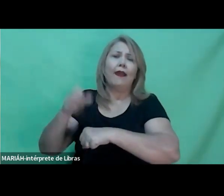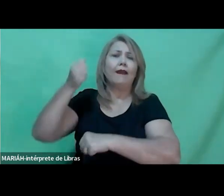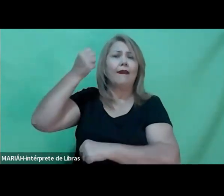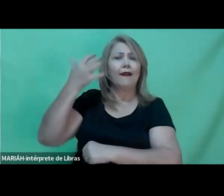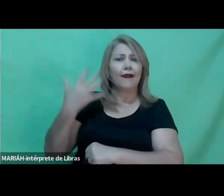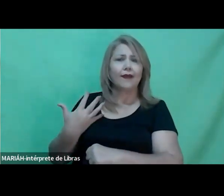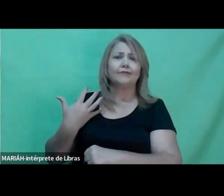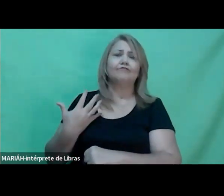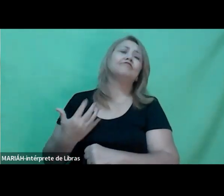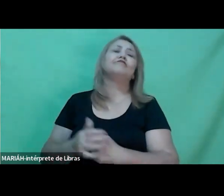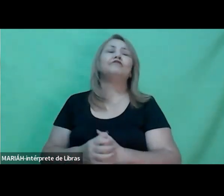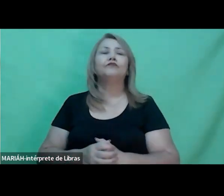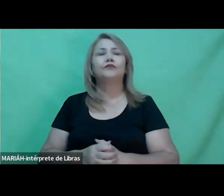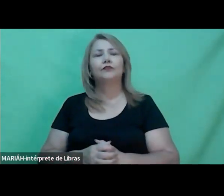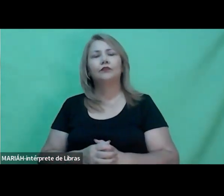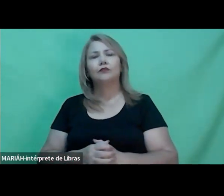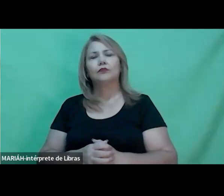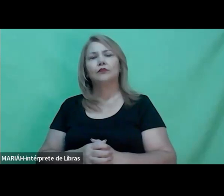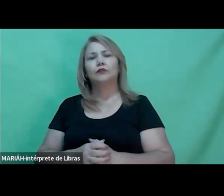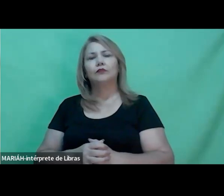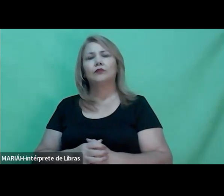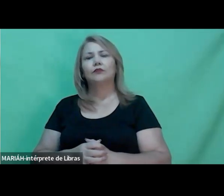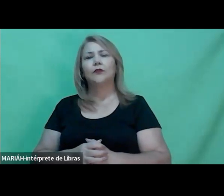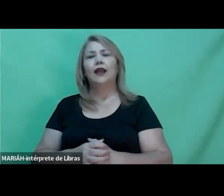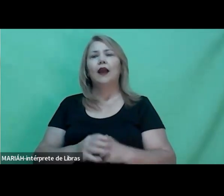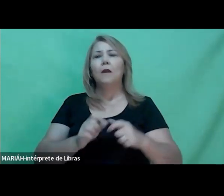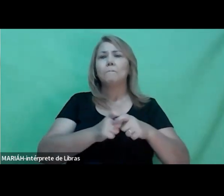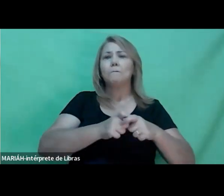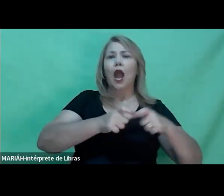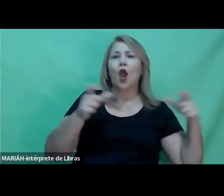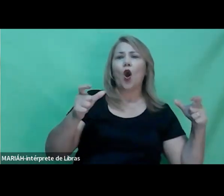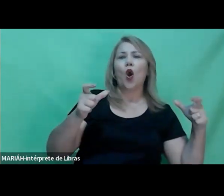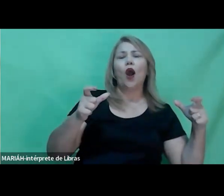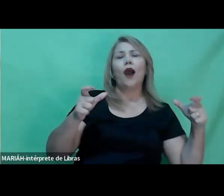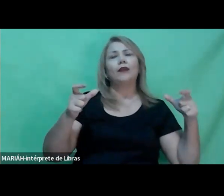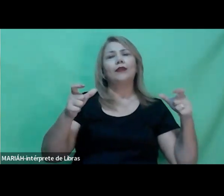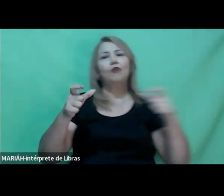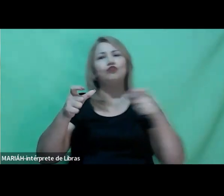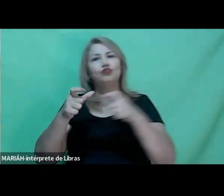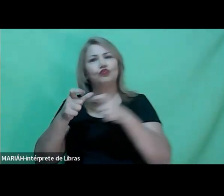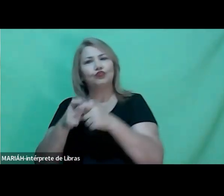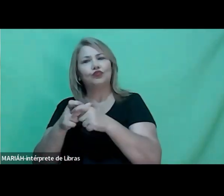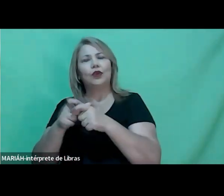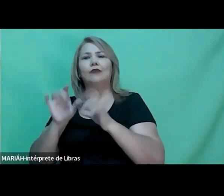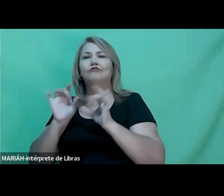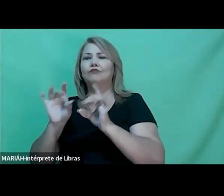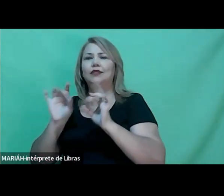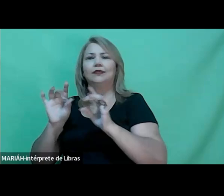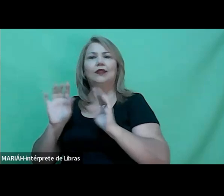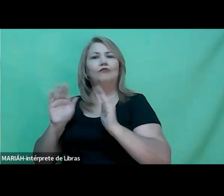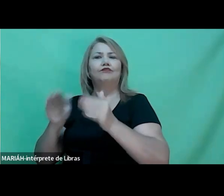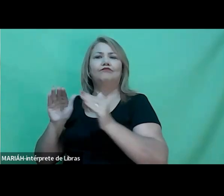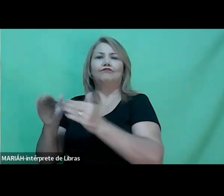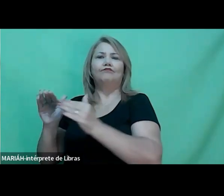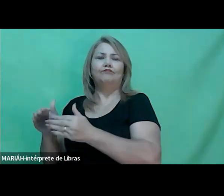lo general a lo específico o sea decir de una vez lo que es yo he